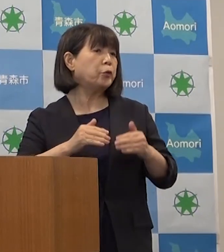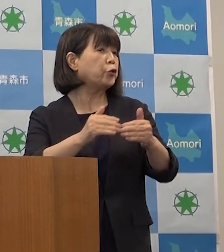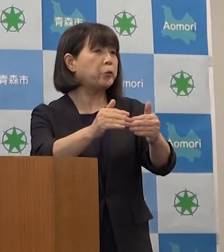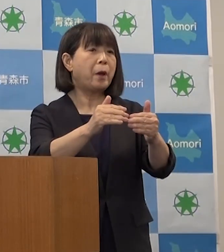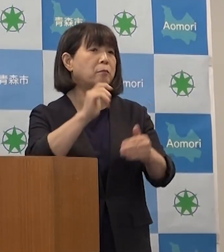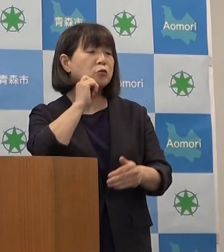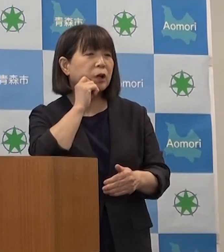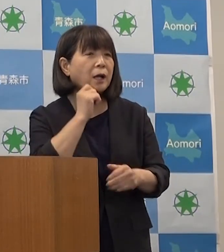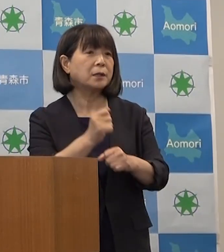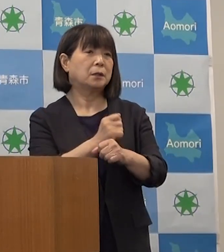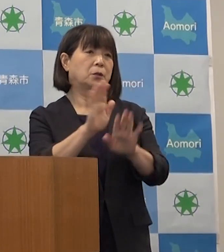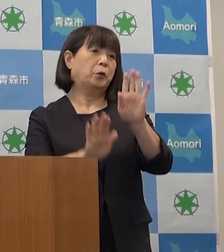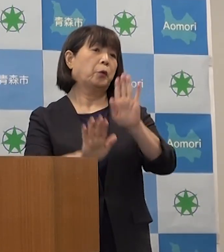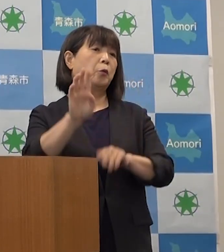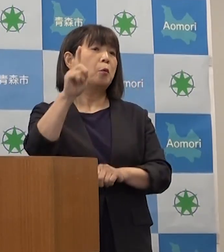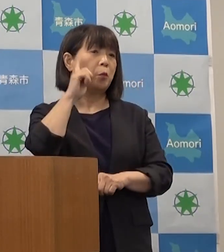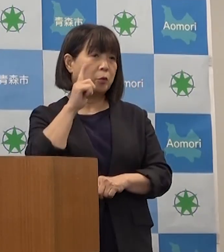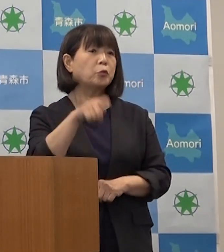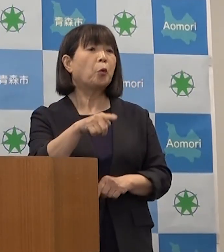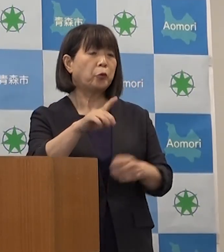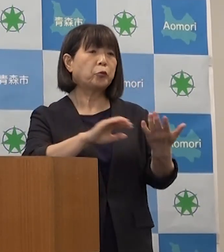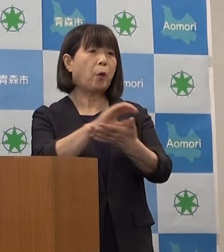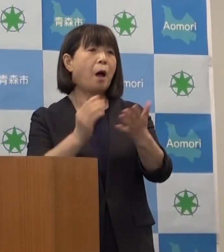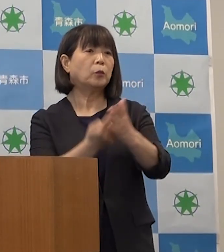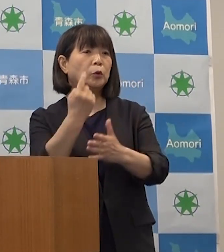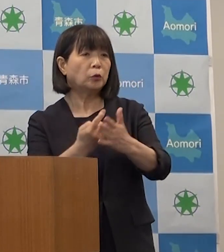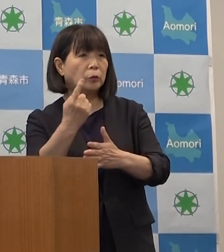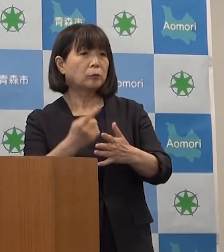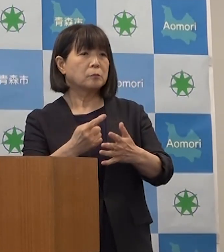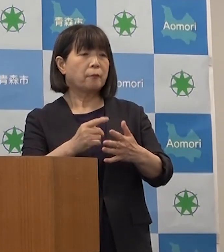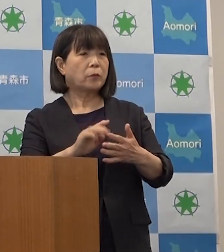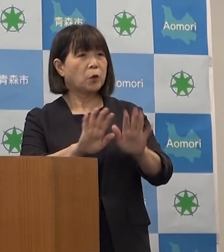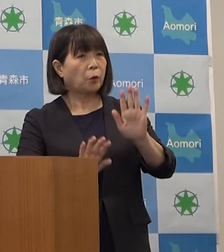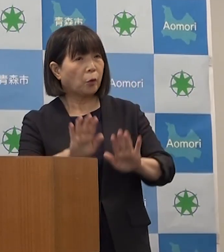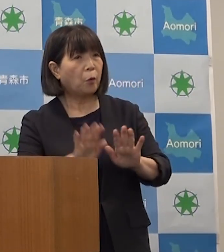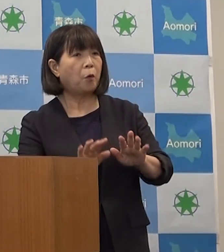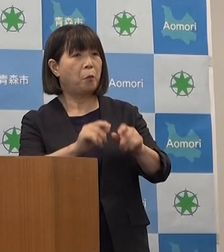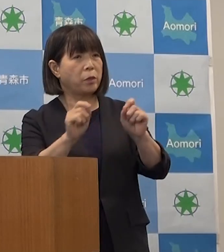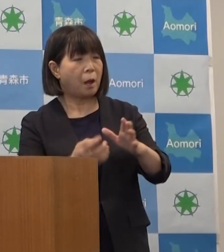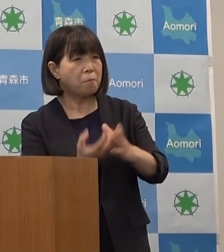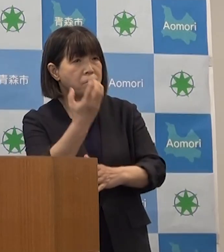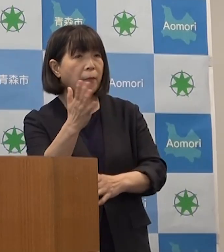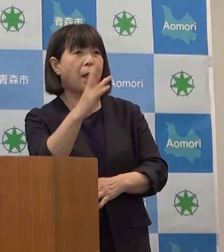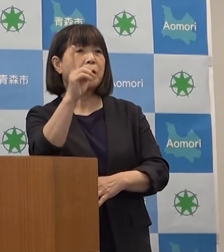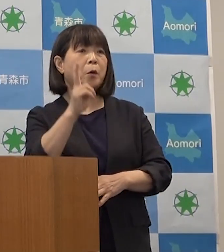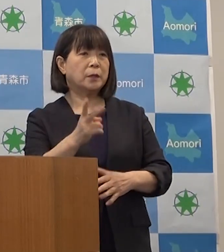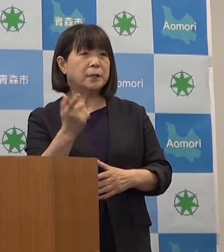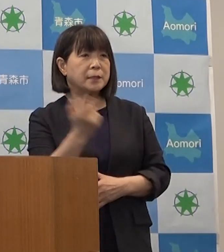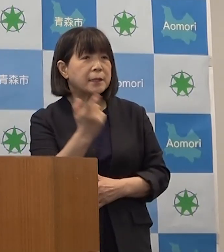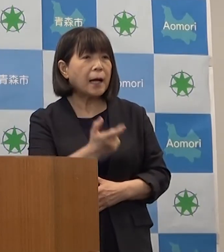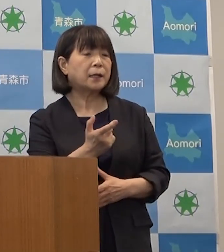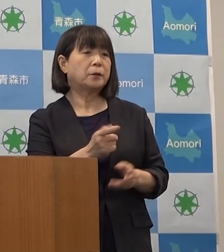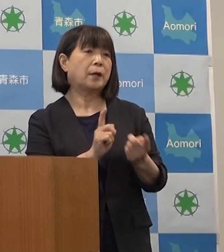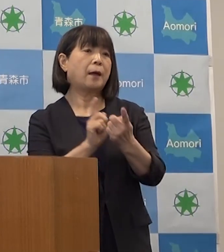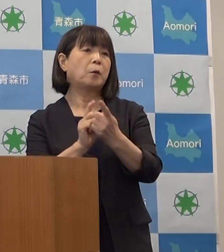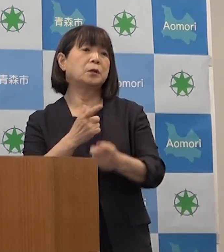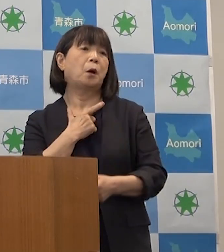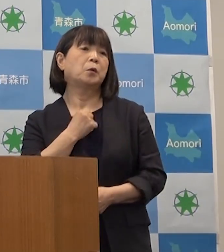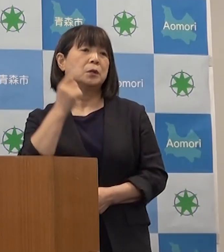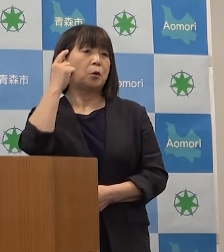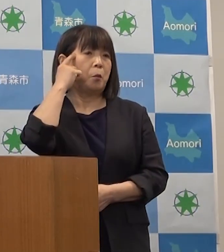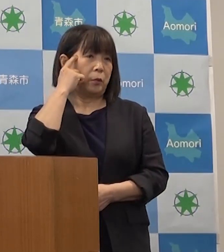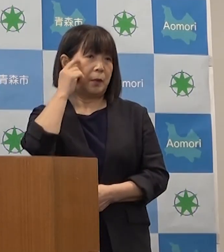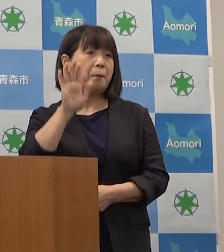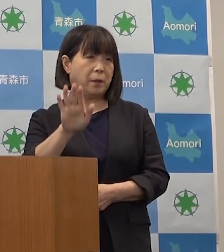には ああいうトラブル不具合がないようにしっかりと対応してもらいたい、そういうことでござい